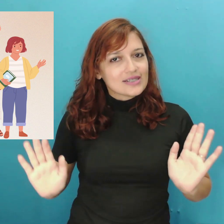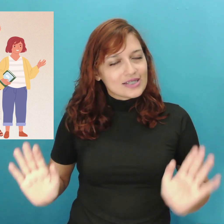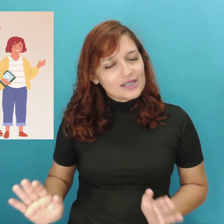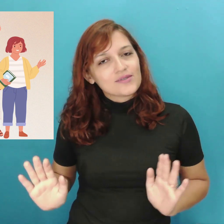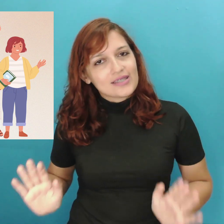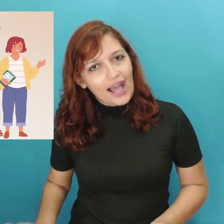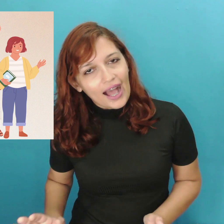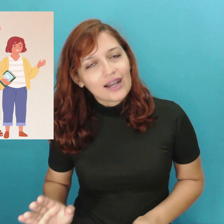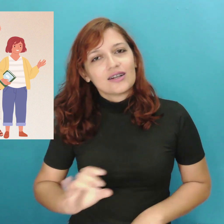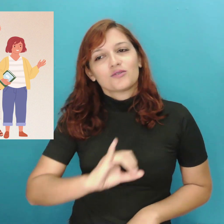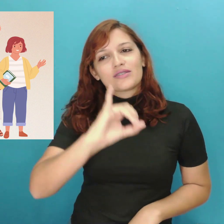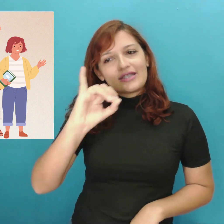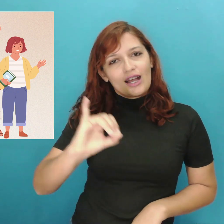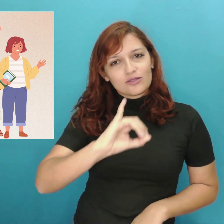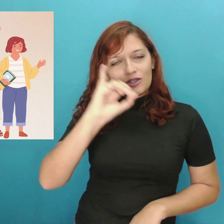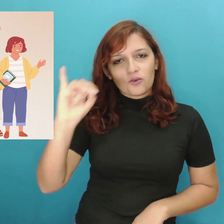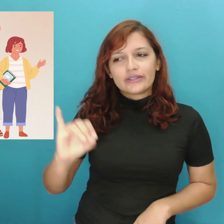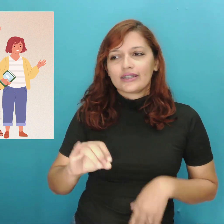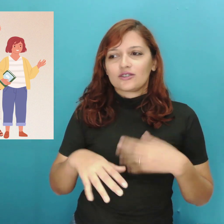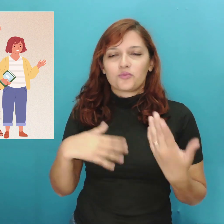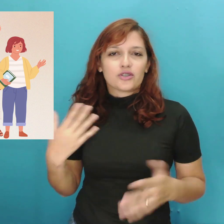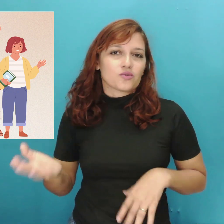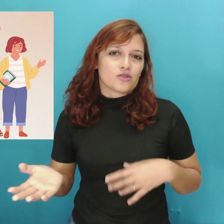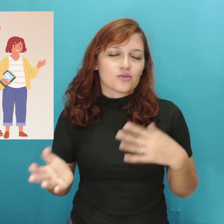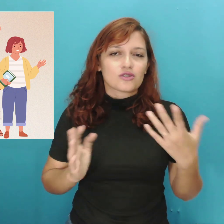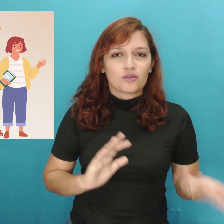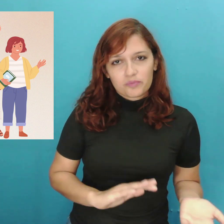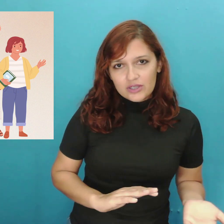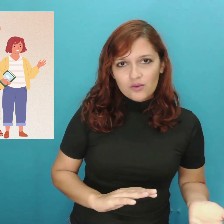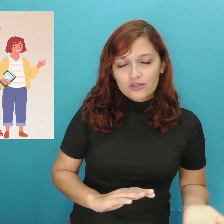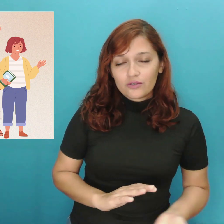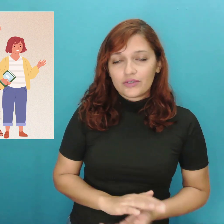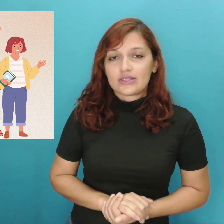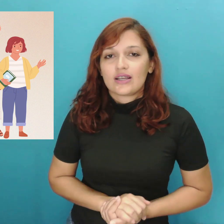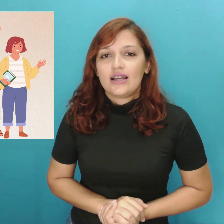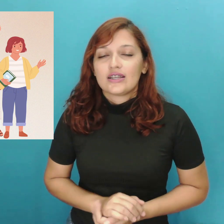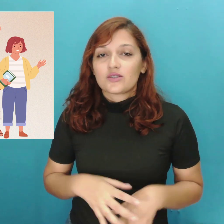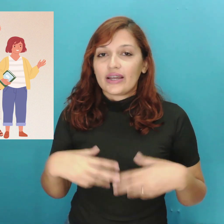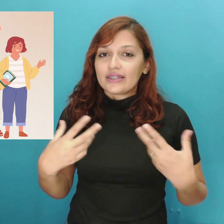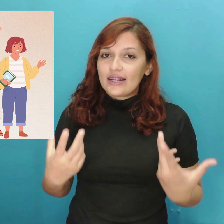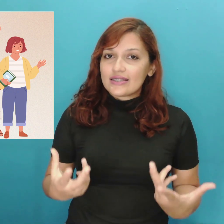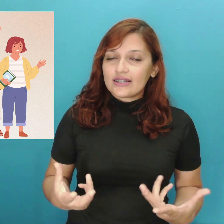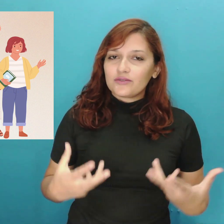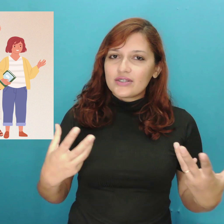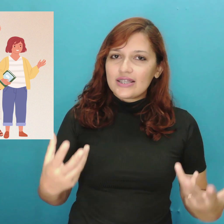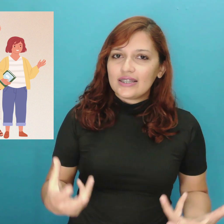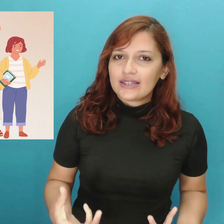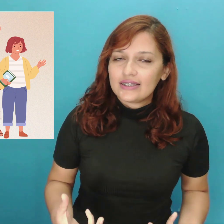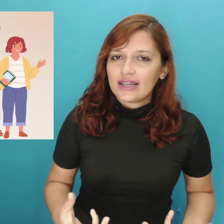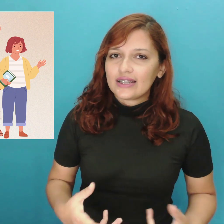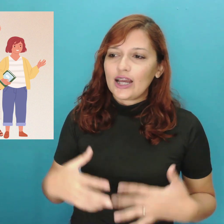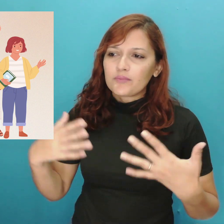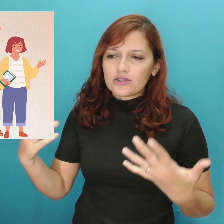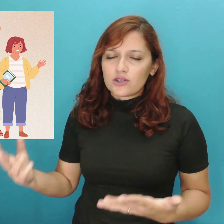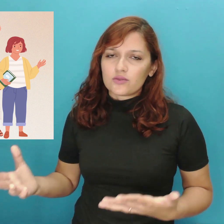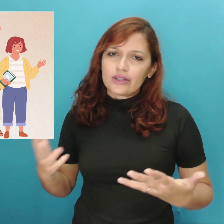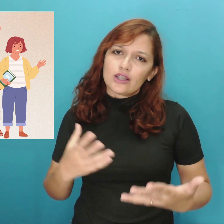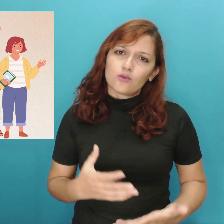sim usar o sinal de oi, tanto com pessoas surdas quanto pessoas ouvintes. Só é interessante você entender que a pessoa surda não